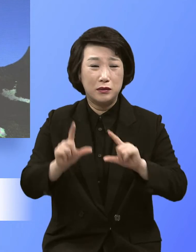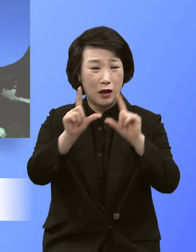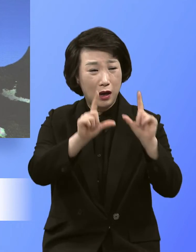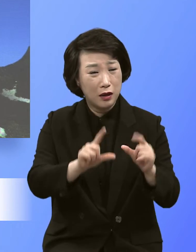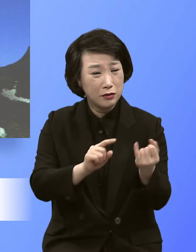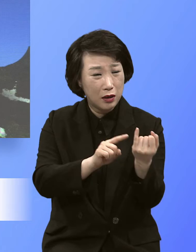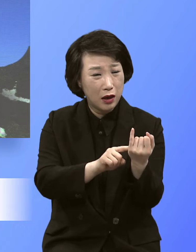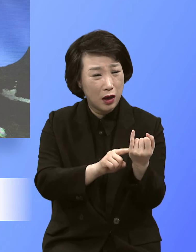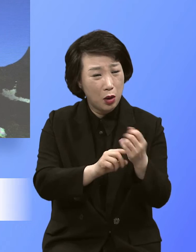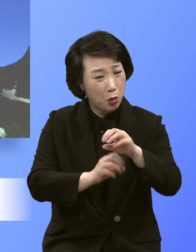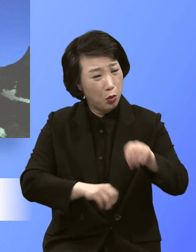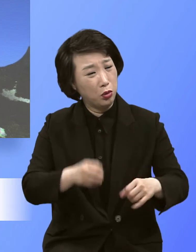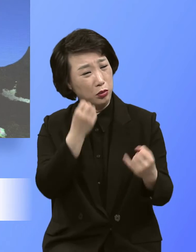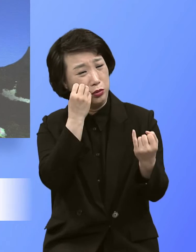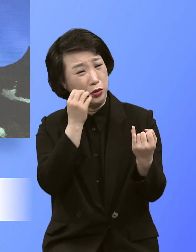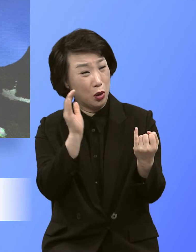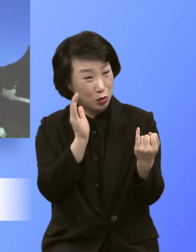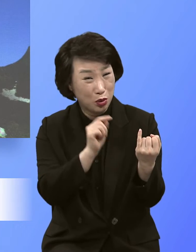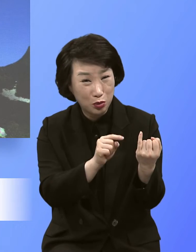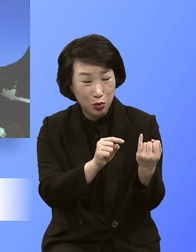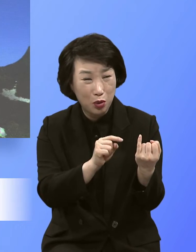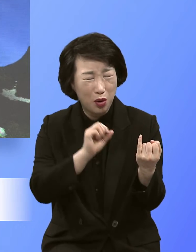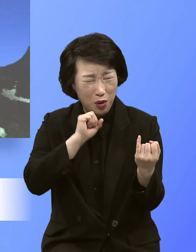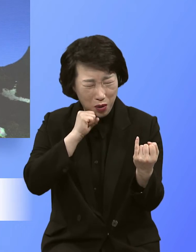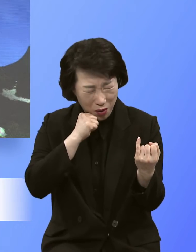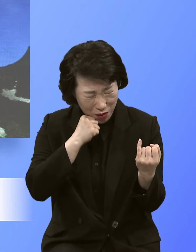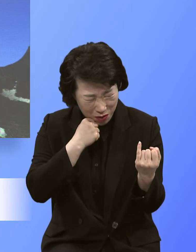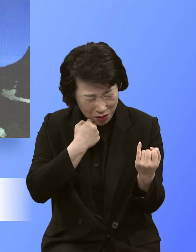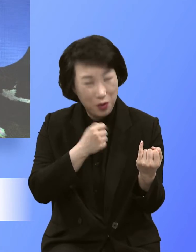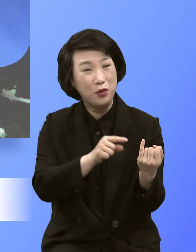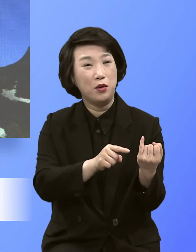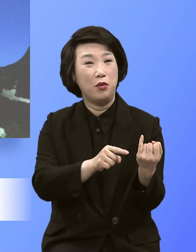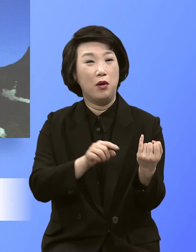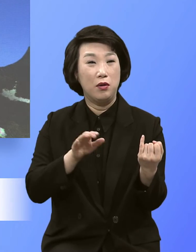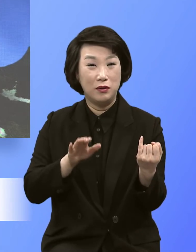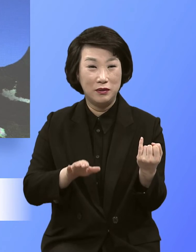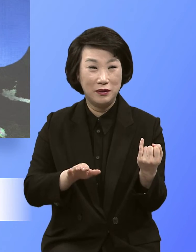살아간다는 자체가 참 어려운 상황인데